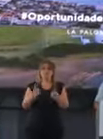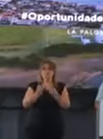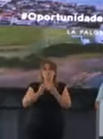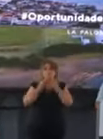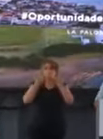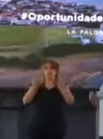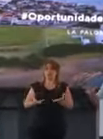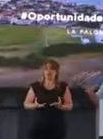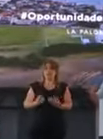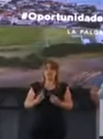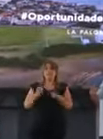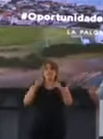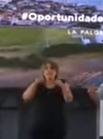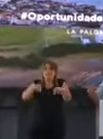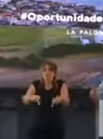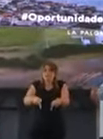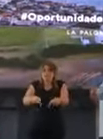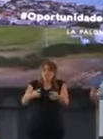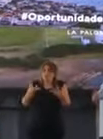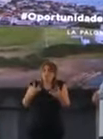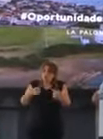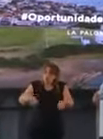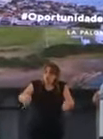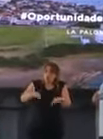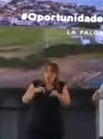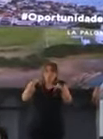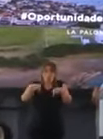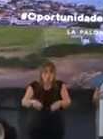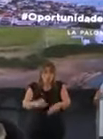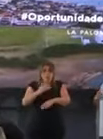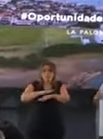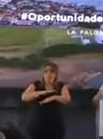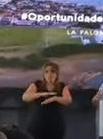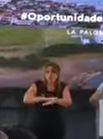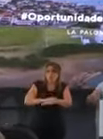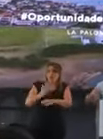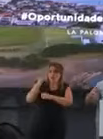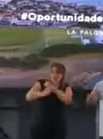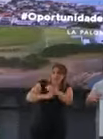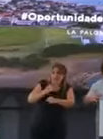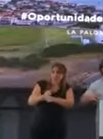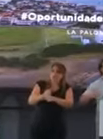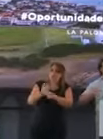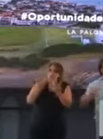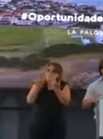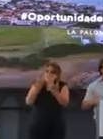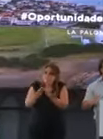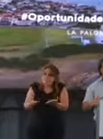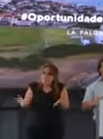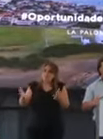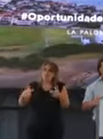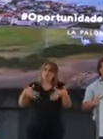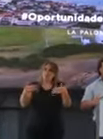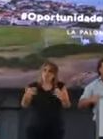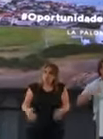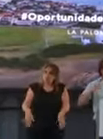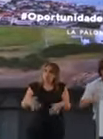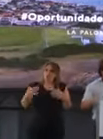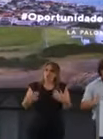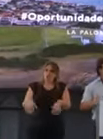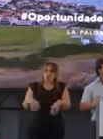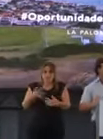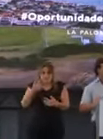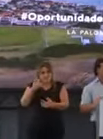Y por eso está este episodio de hoy, este momento del año, en realidad... tiene con una presión, con